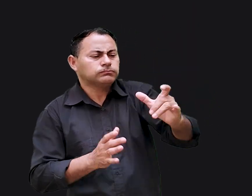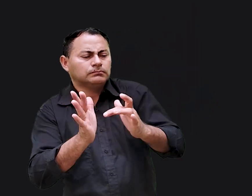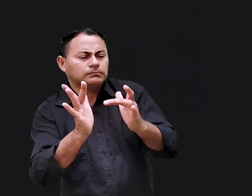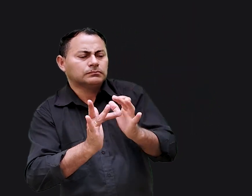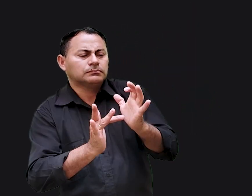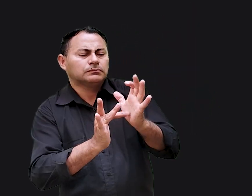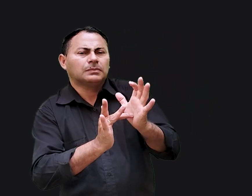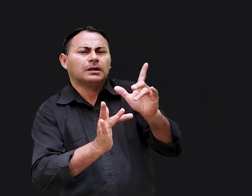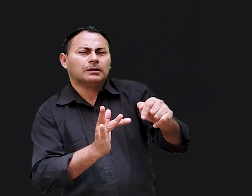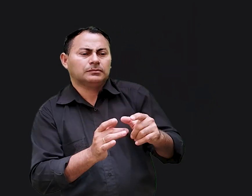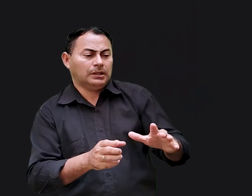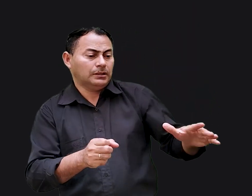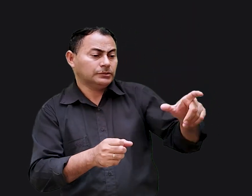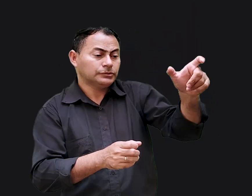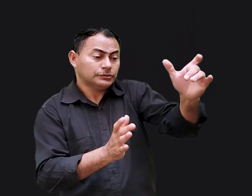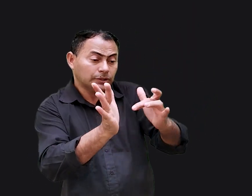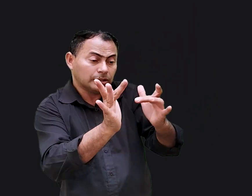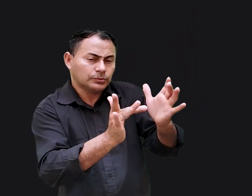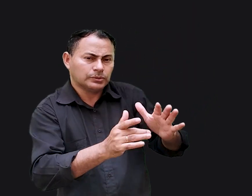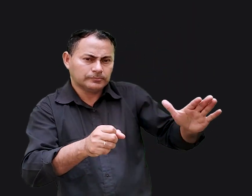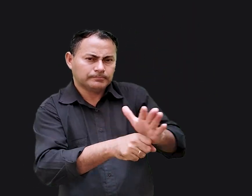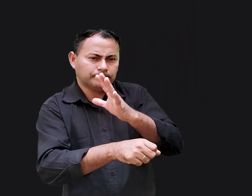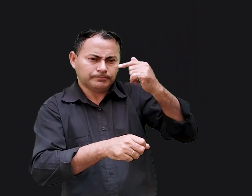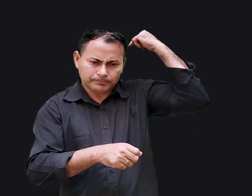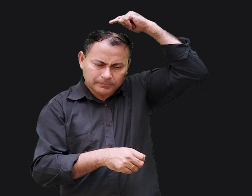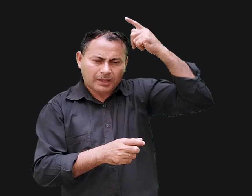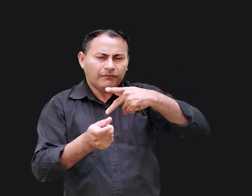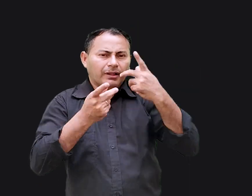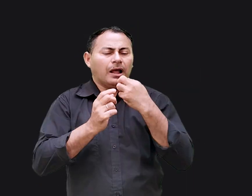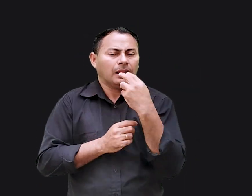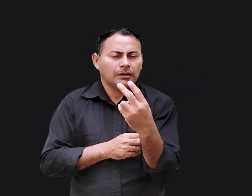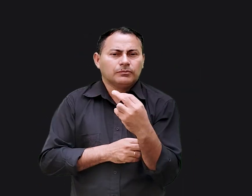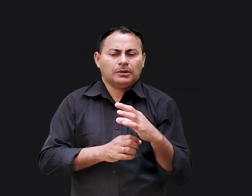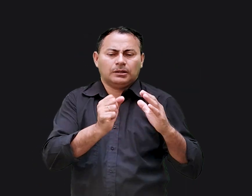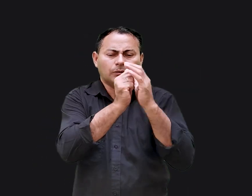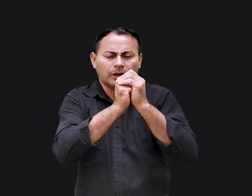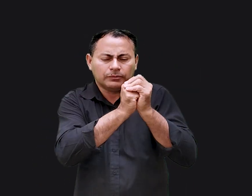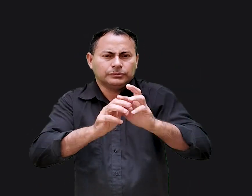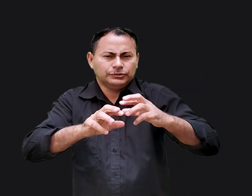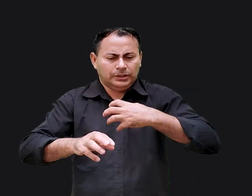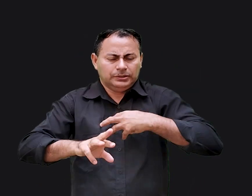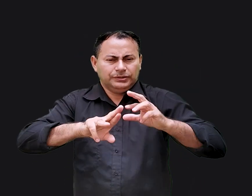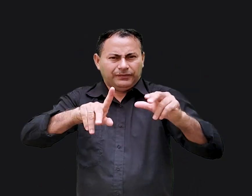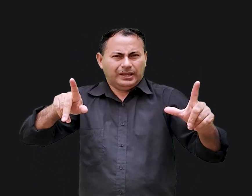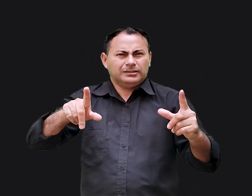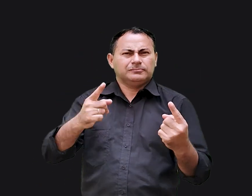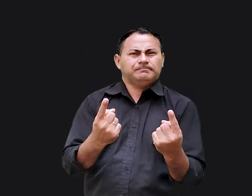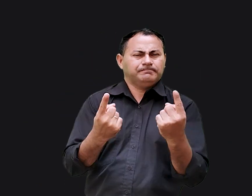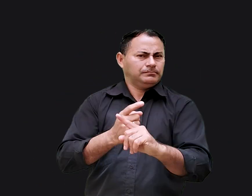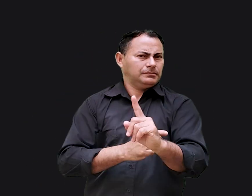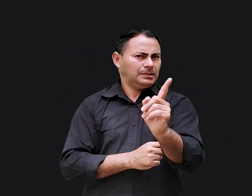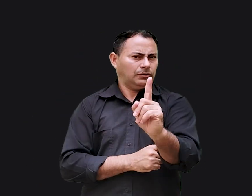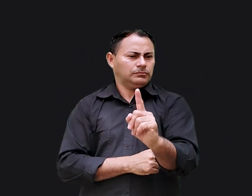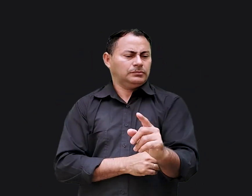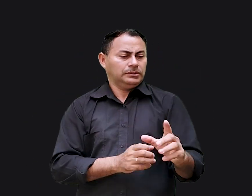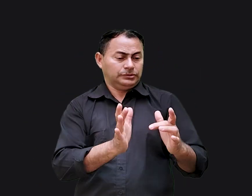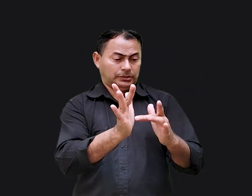era? Ele era cheio do Espírito porque falava em línguas e adorava de maneira diferente? Não. Ele era